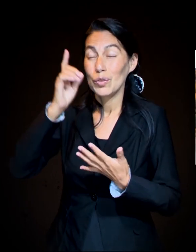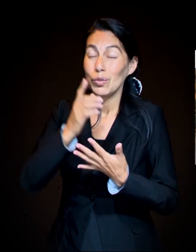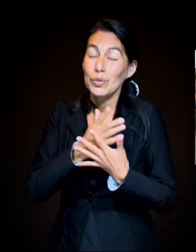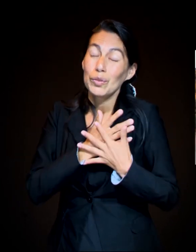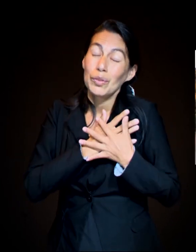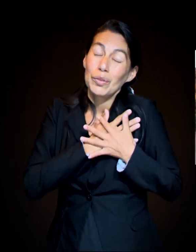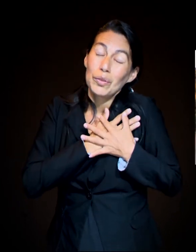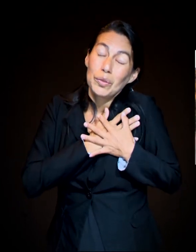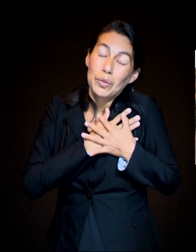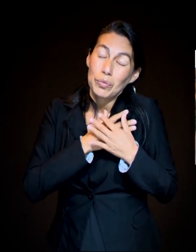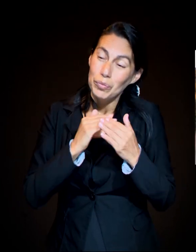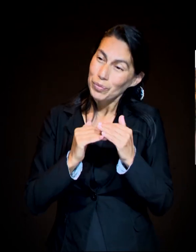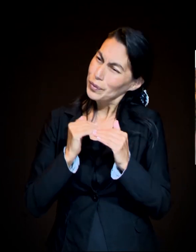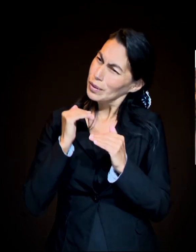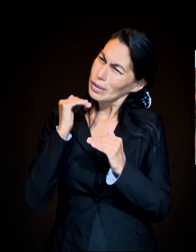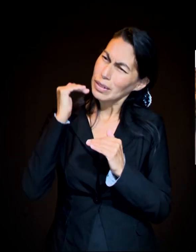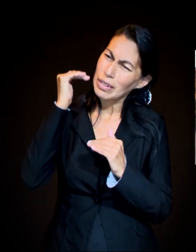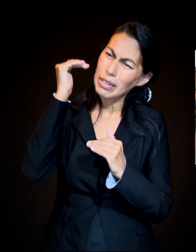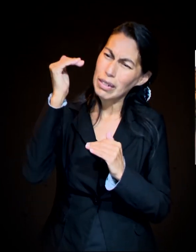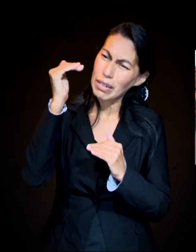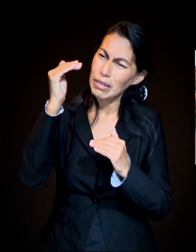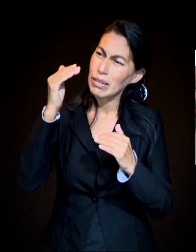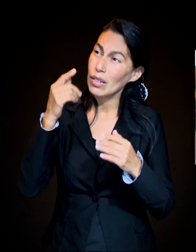Dios, es tan grande tu amor.